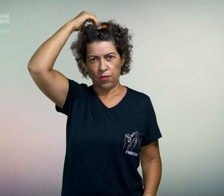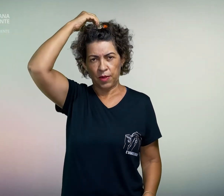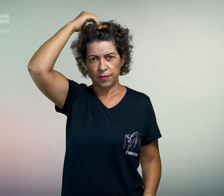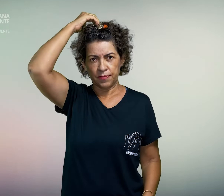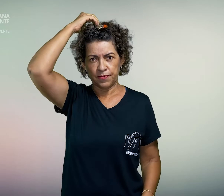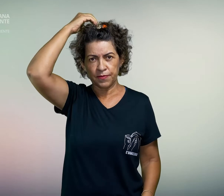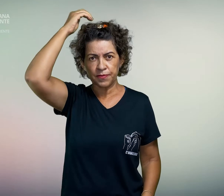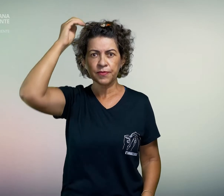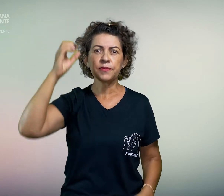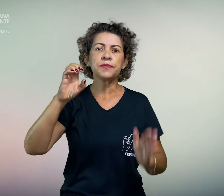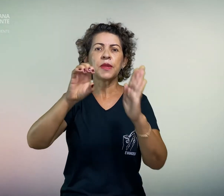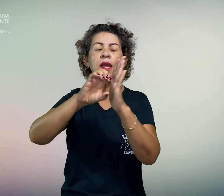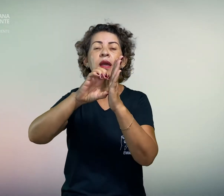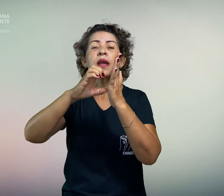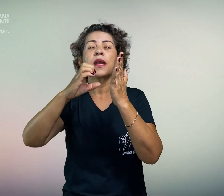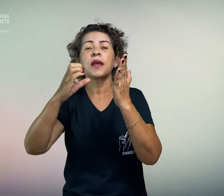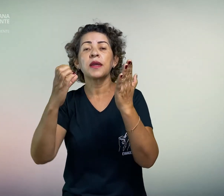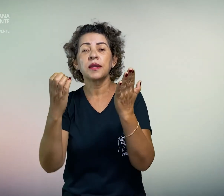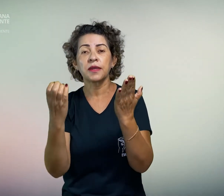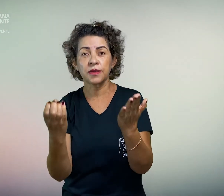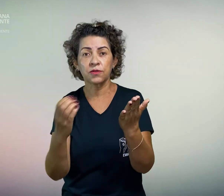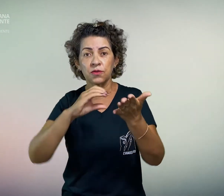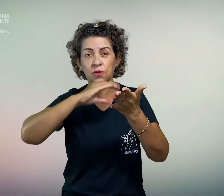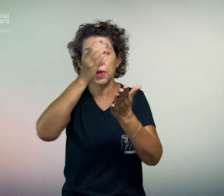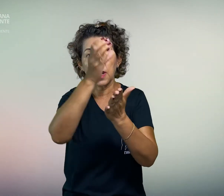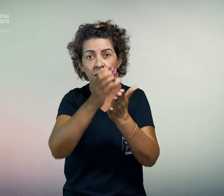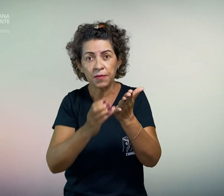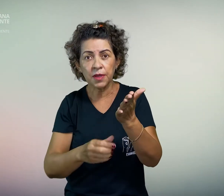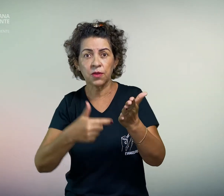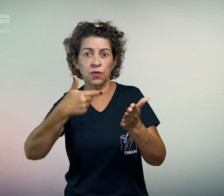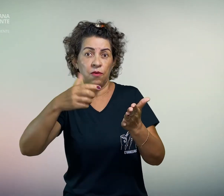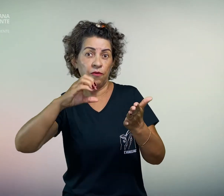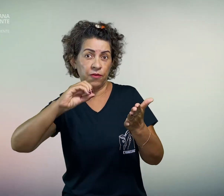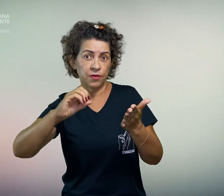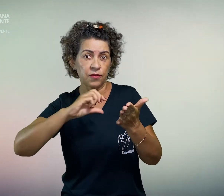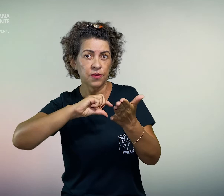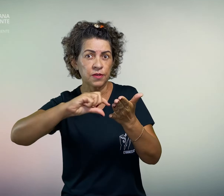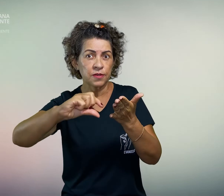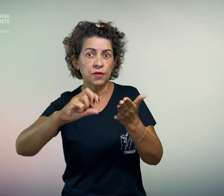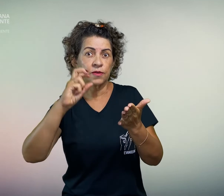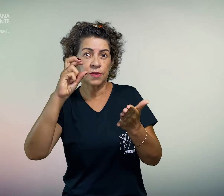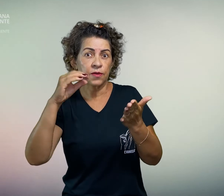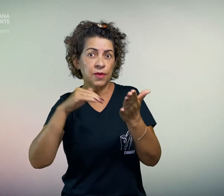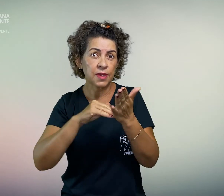errada de Êxodo, capítulo 20, versos 5 e 6.